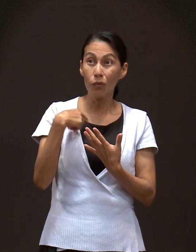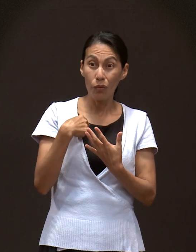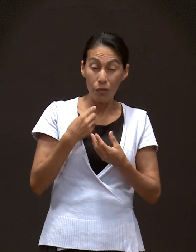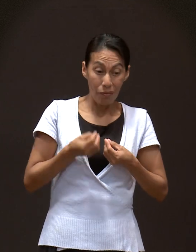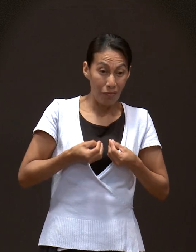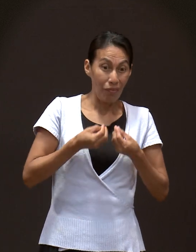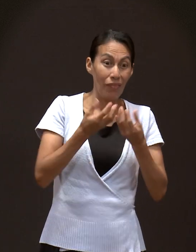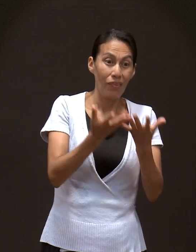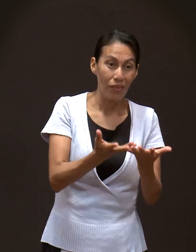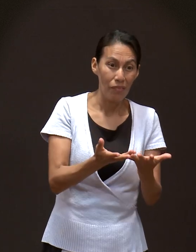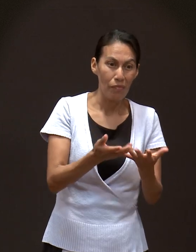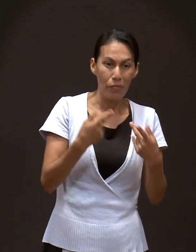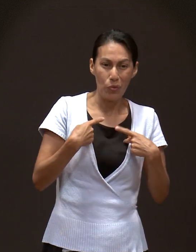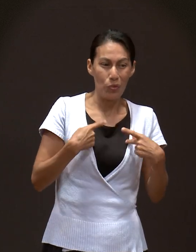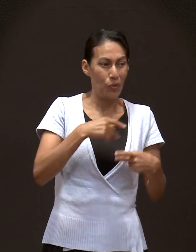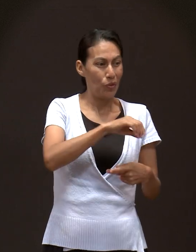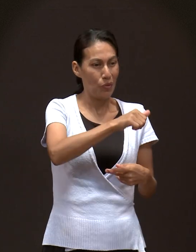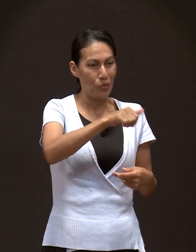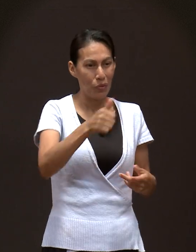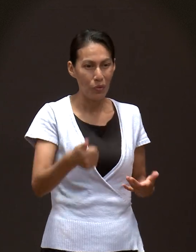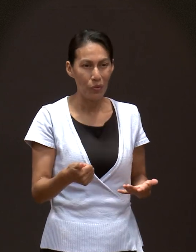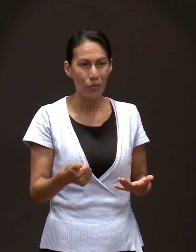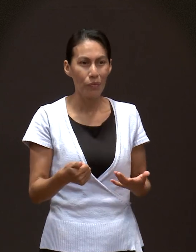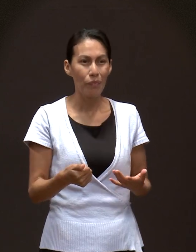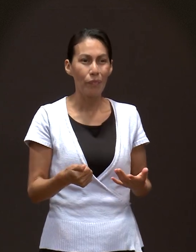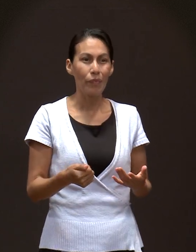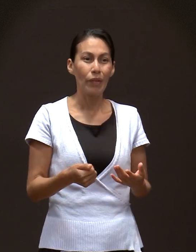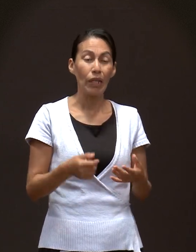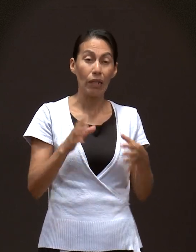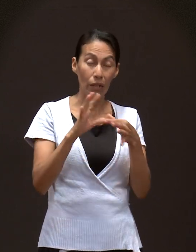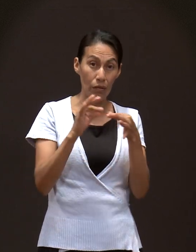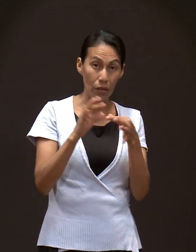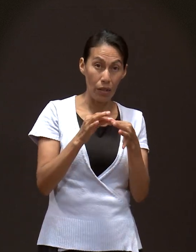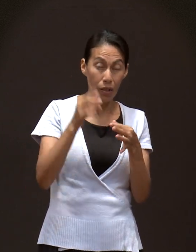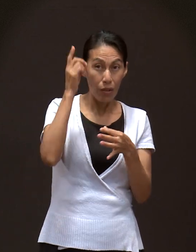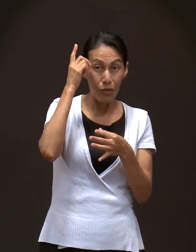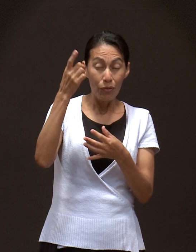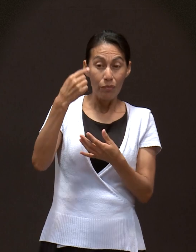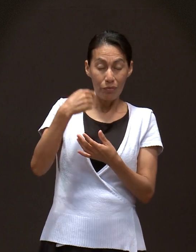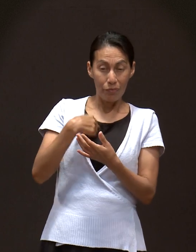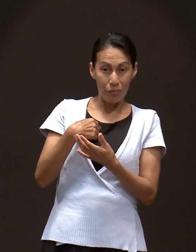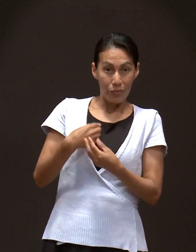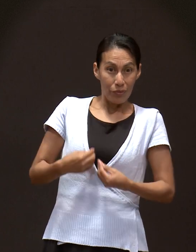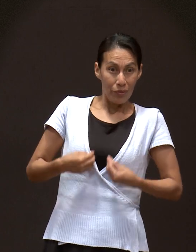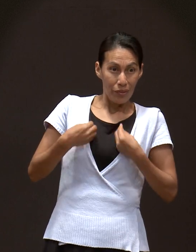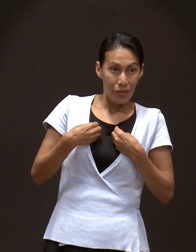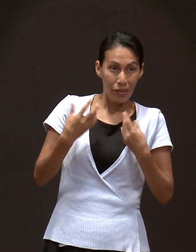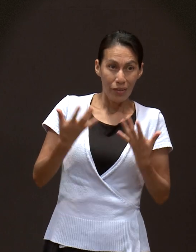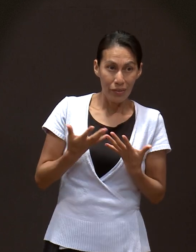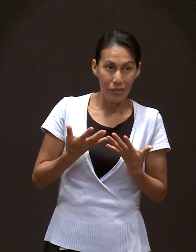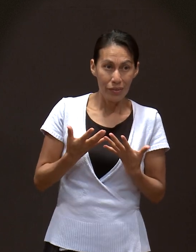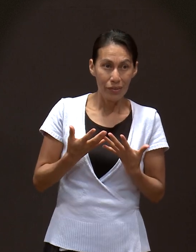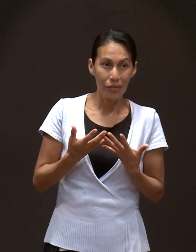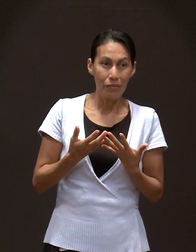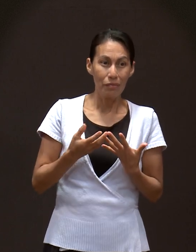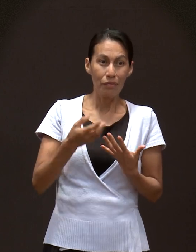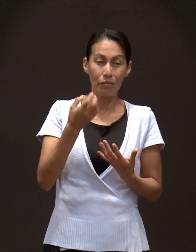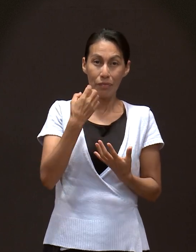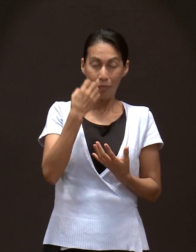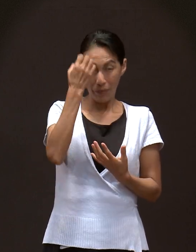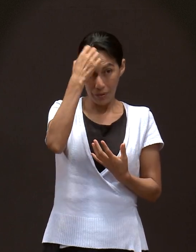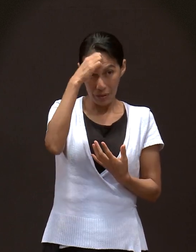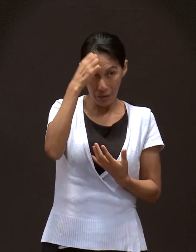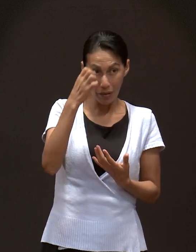ver en ti, pues quiero compartirlo con otros, porque el compartir, el hablar de lo que Dios ha hecho en tu vida, yo creo que es mejor